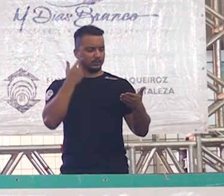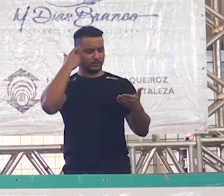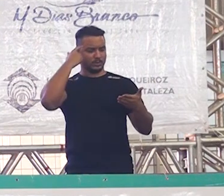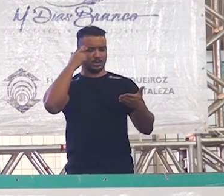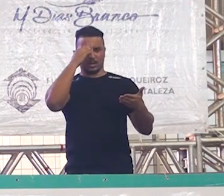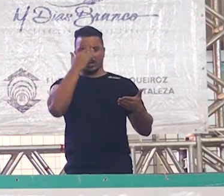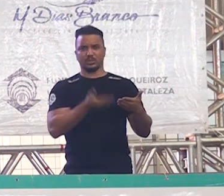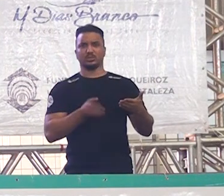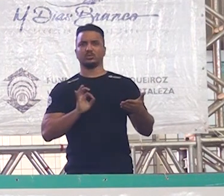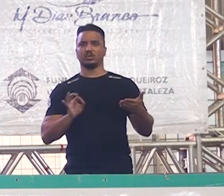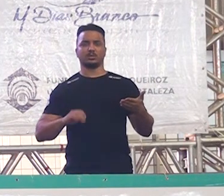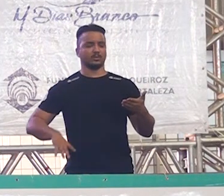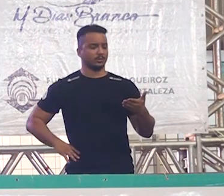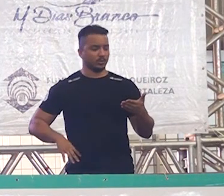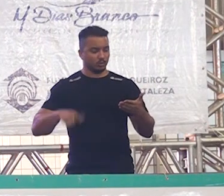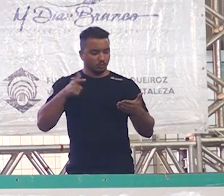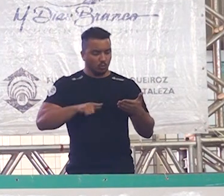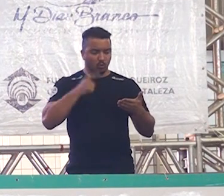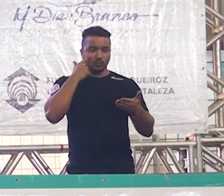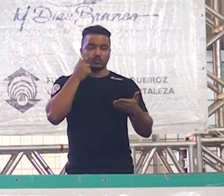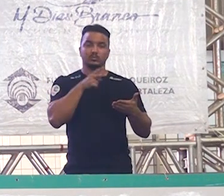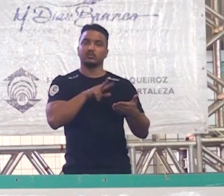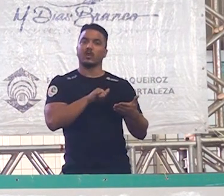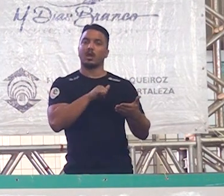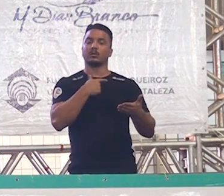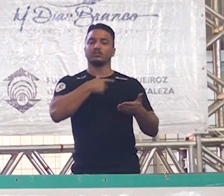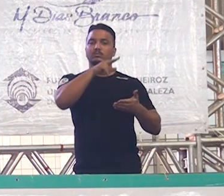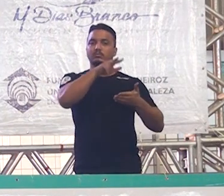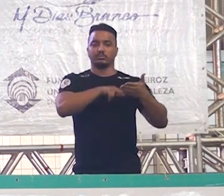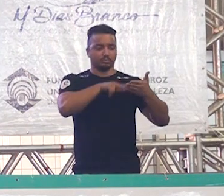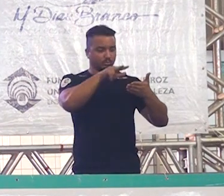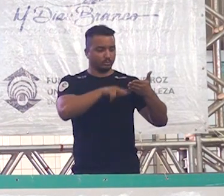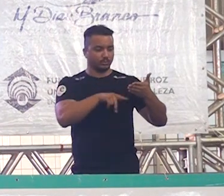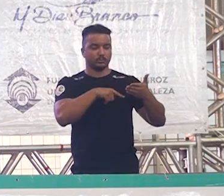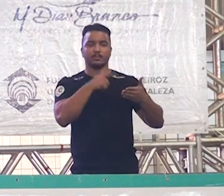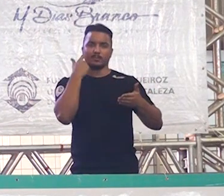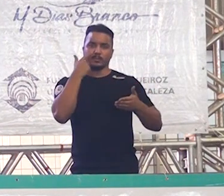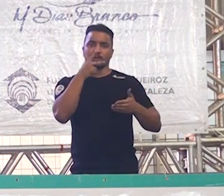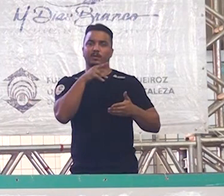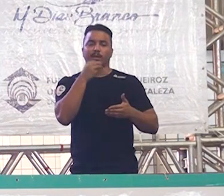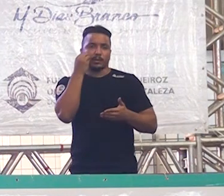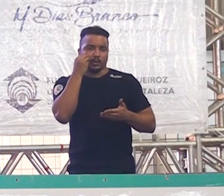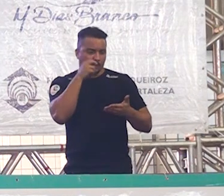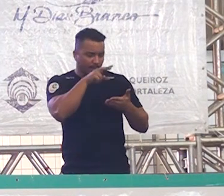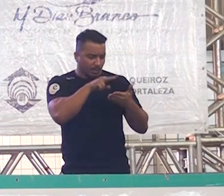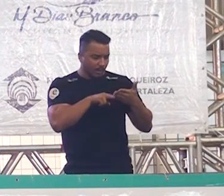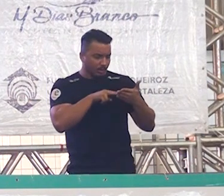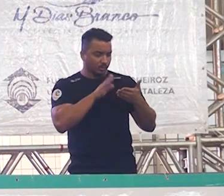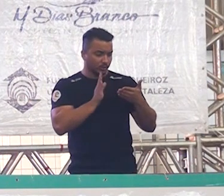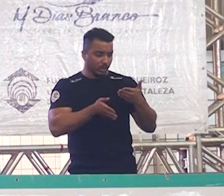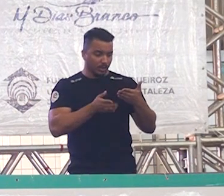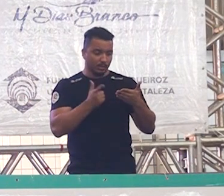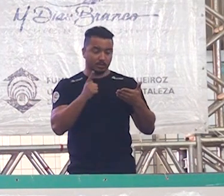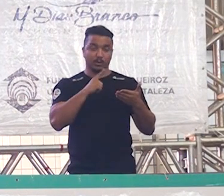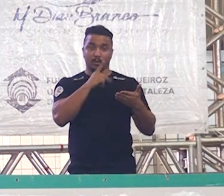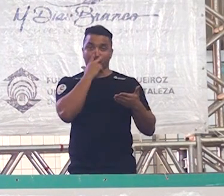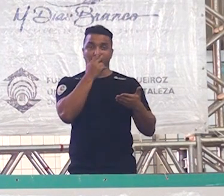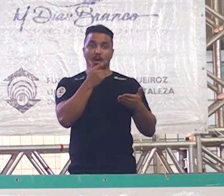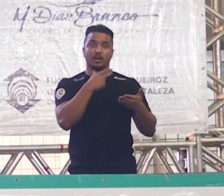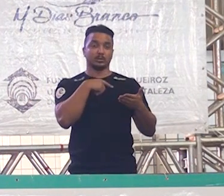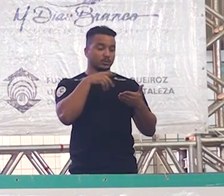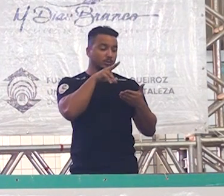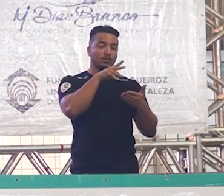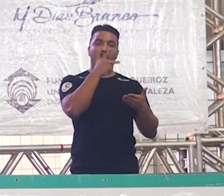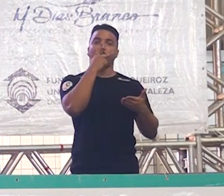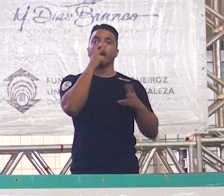não acredita naquela resposta que você fez. E quando você volta a olhar para a questão e lê a questão novamente, quem vai lhe chamar a